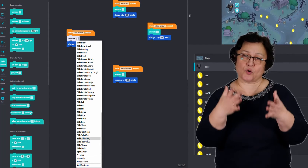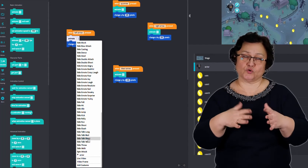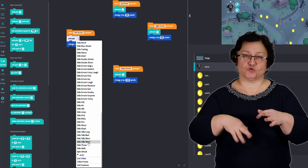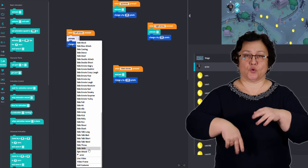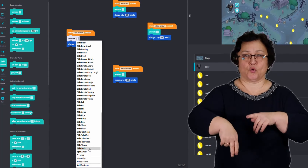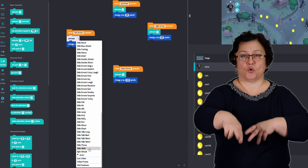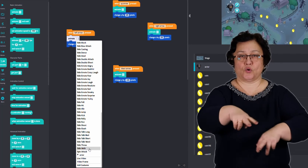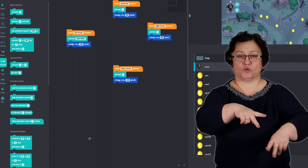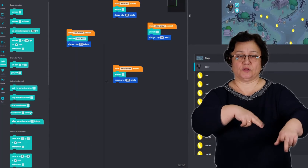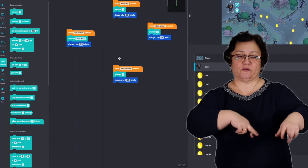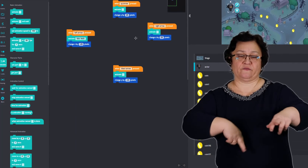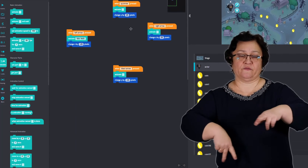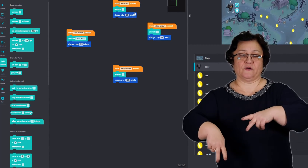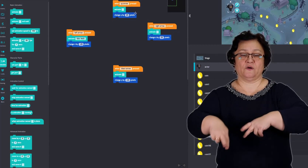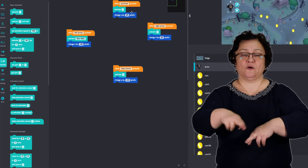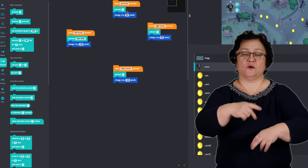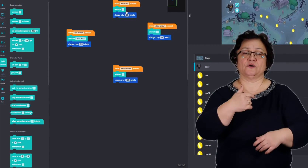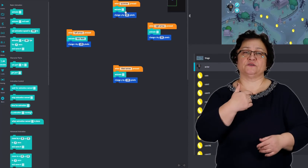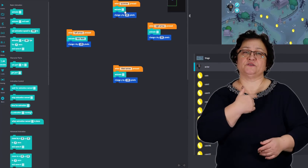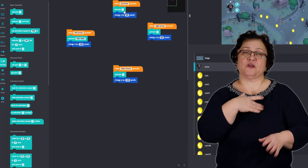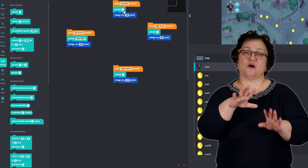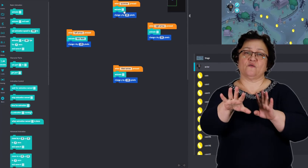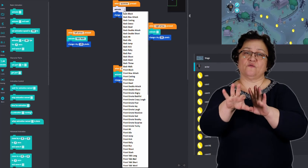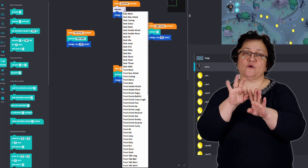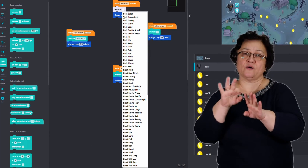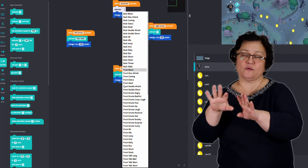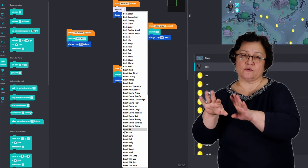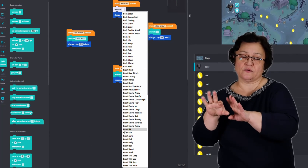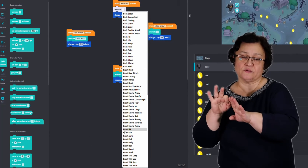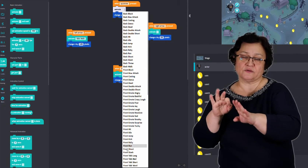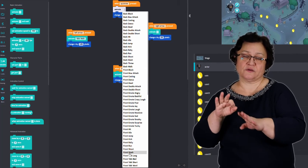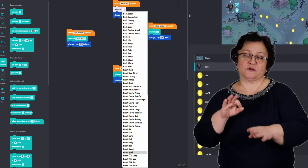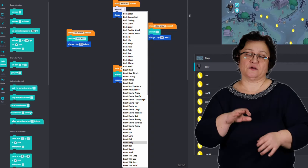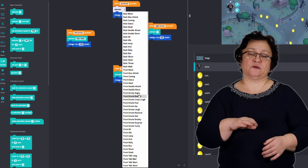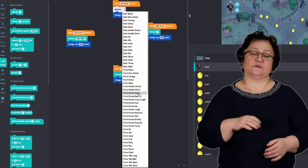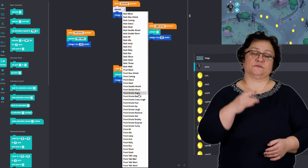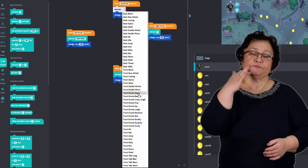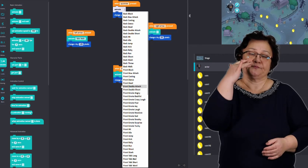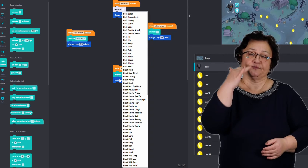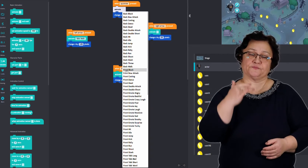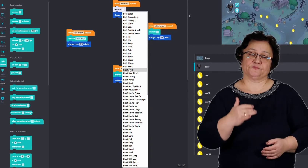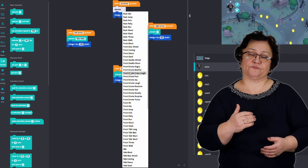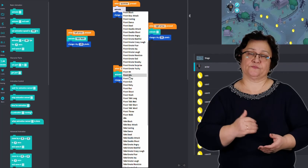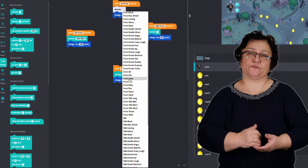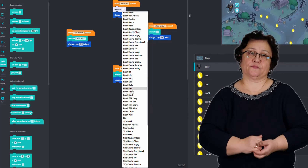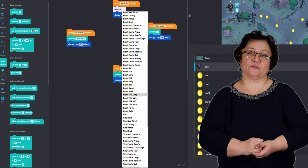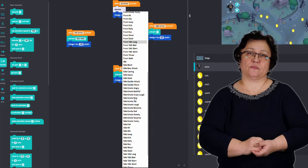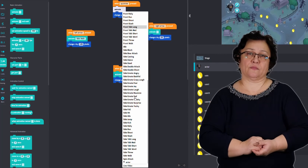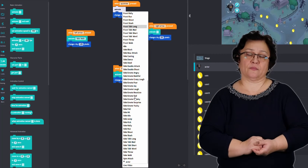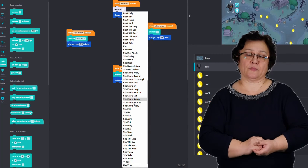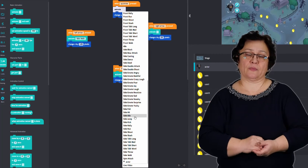персонаж просто ходив. От я йому вибираю sidewalk.